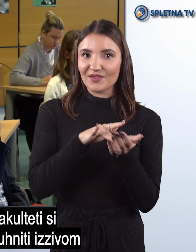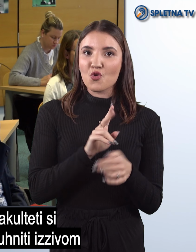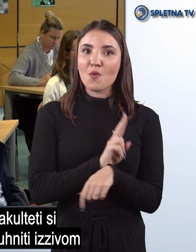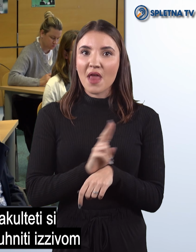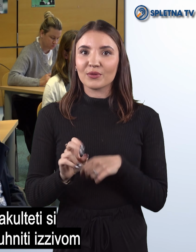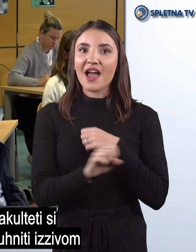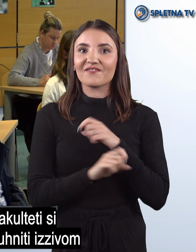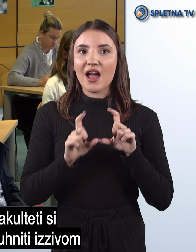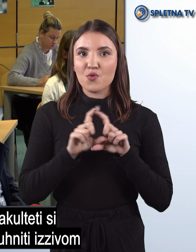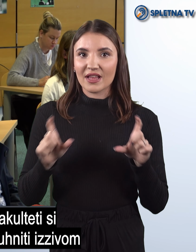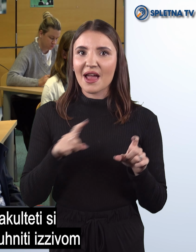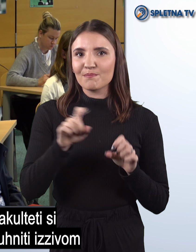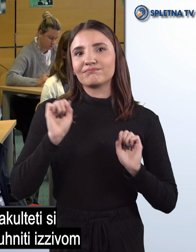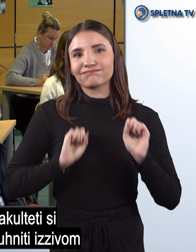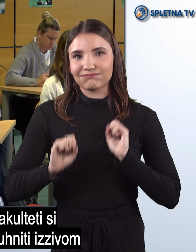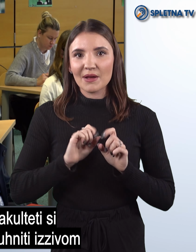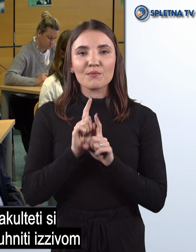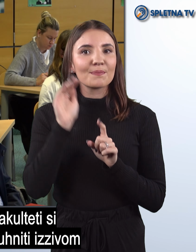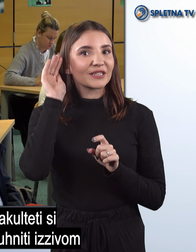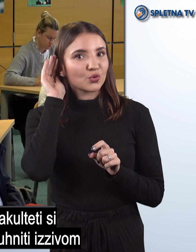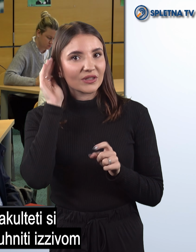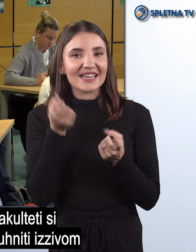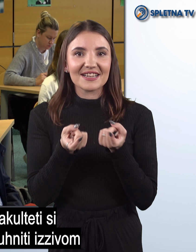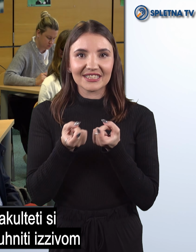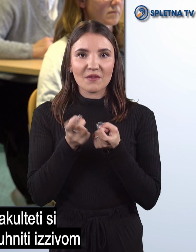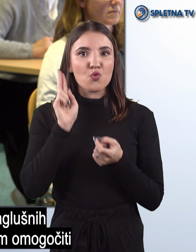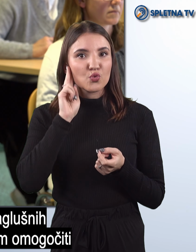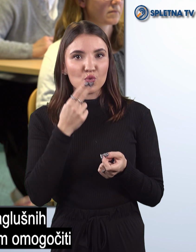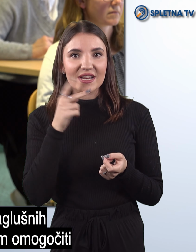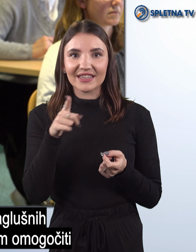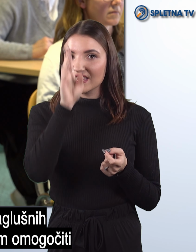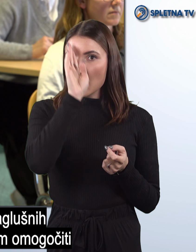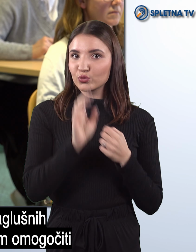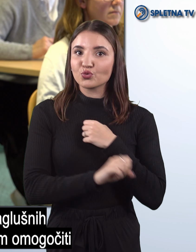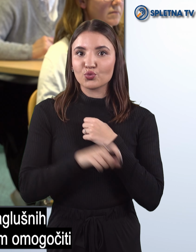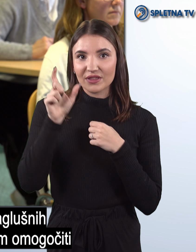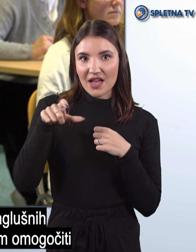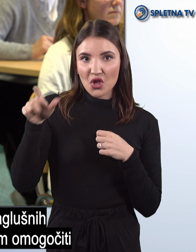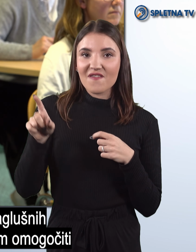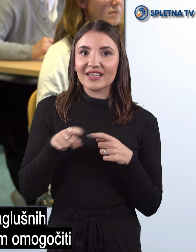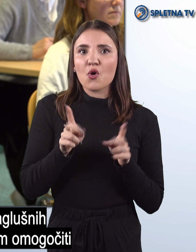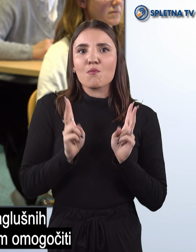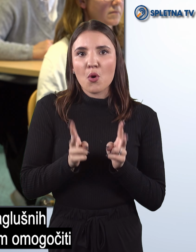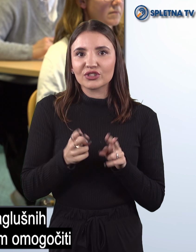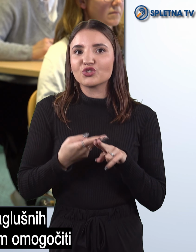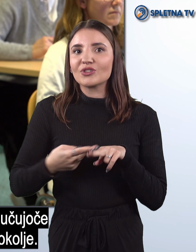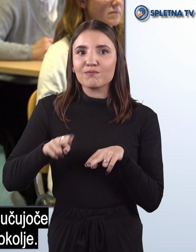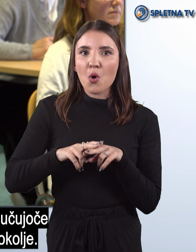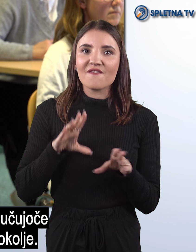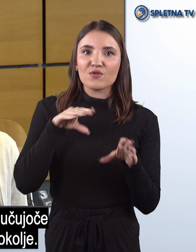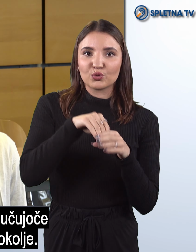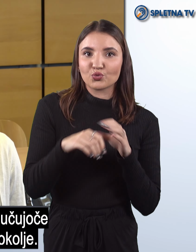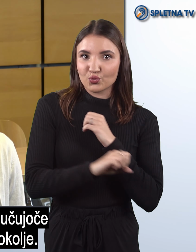Na upravni fakulteti si prizadevajo prisluhniti izzivom gluhih in naglušnih študentov ter jim omogočiti čim